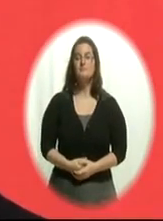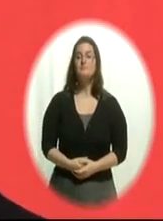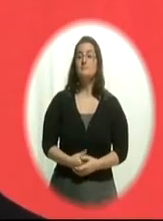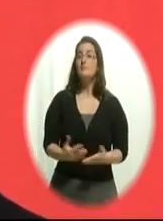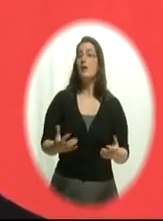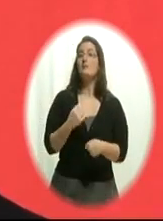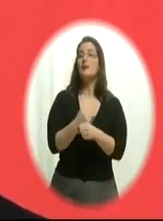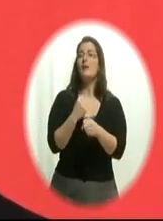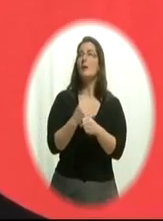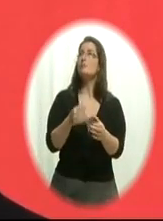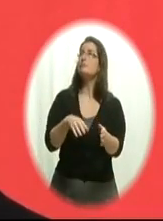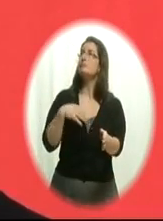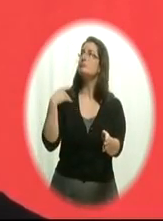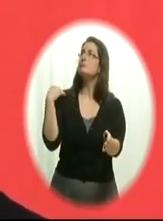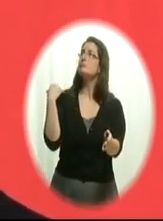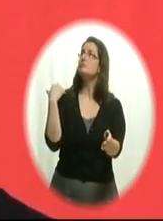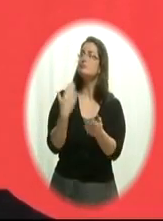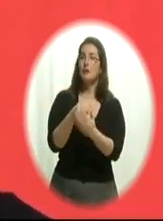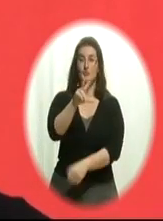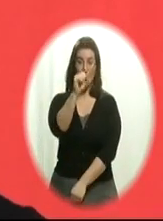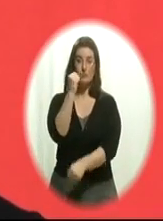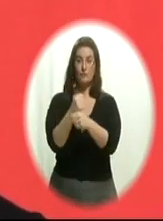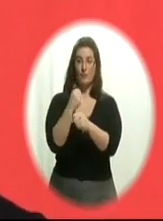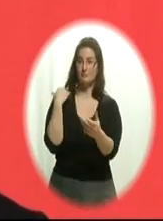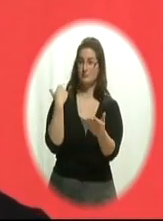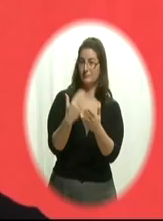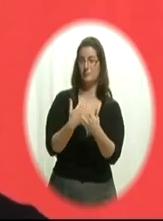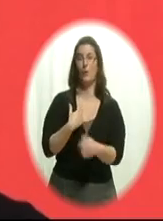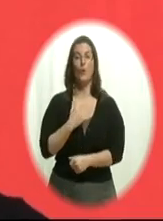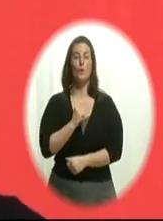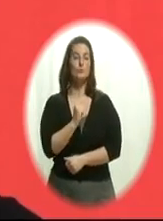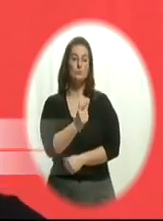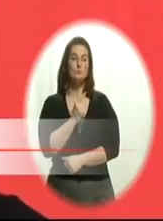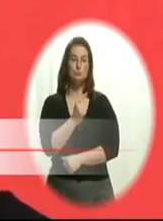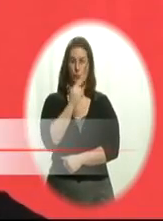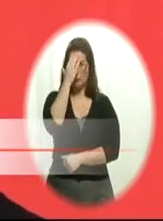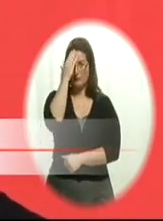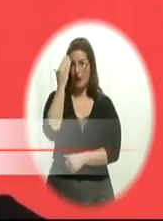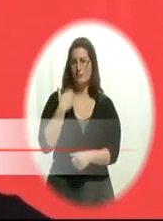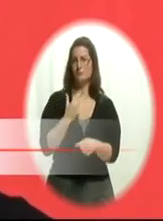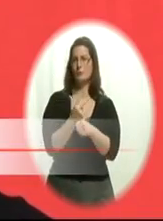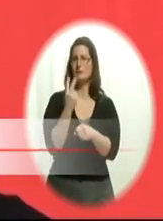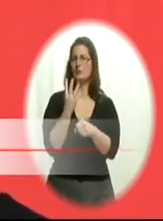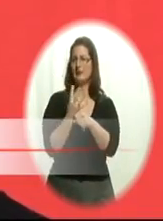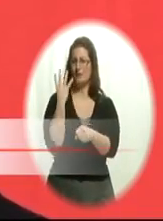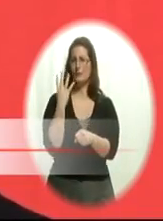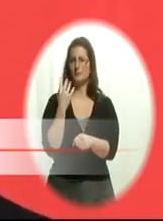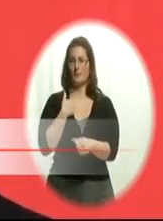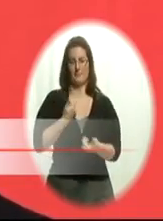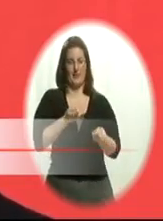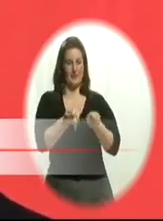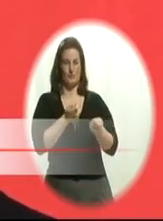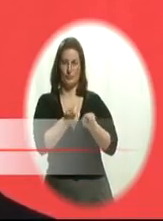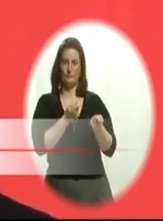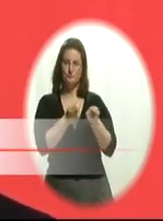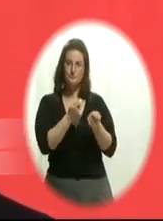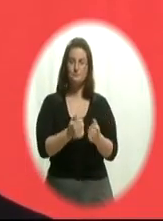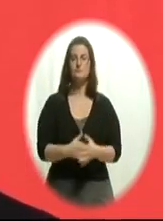dans notre société. Moi, je le connais depuis 4 ou 5 ans. Je suis son manager depuis 4 ou 5 ans.